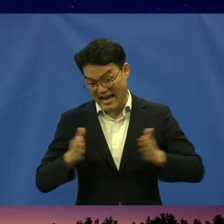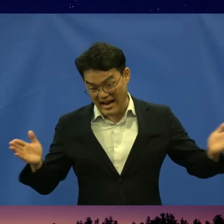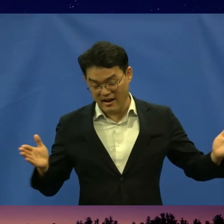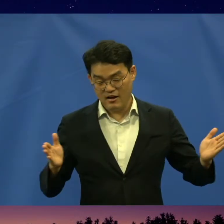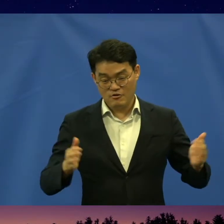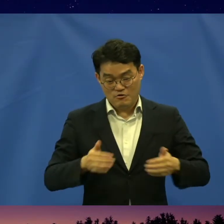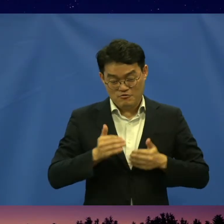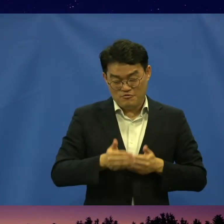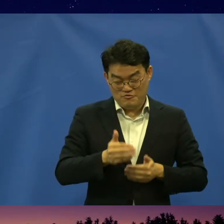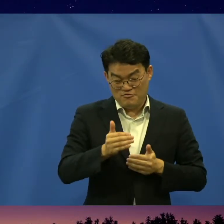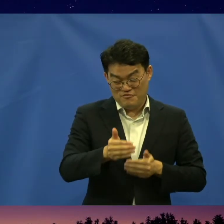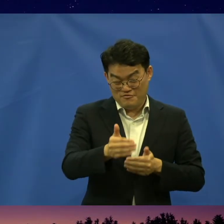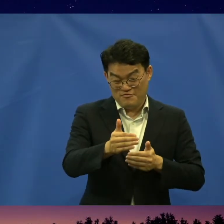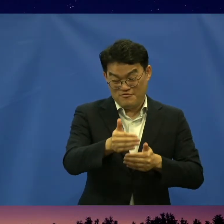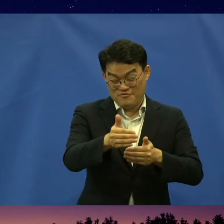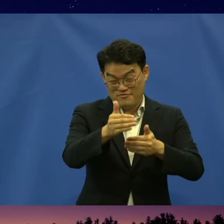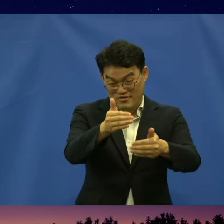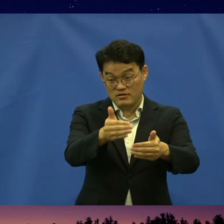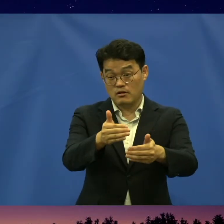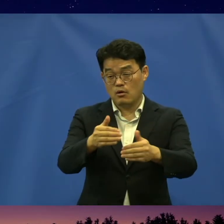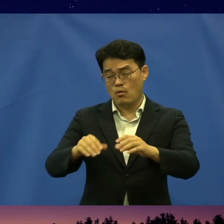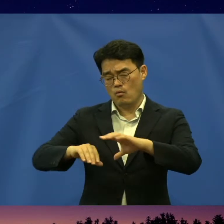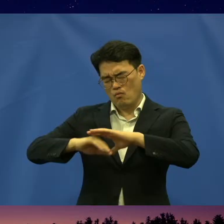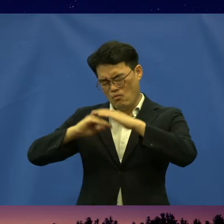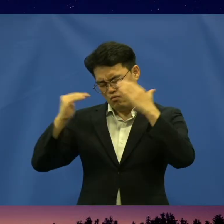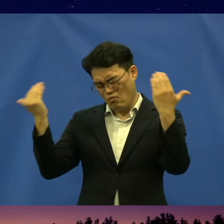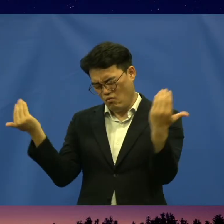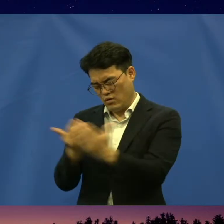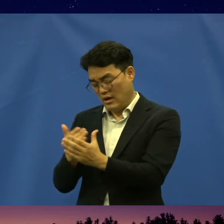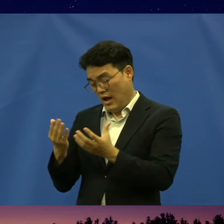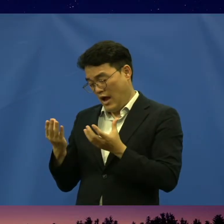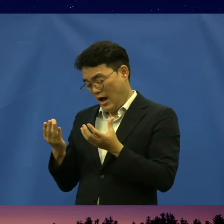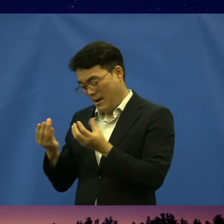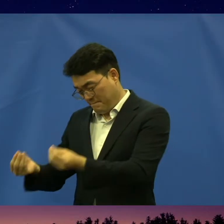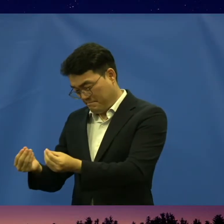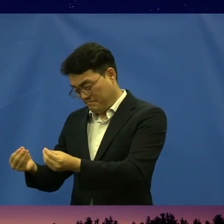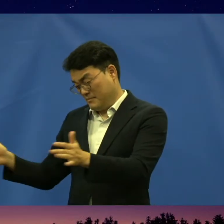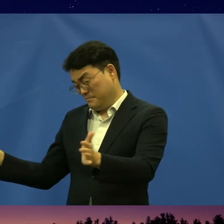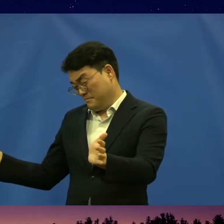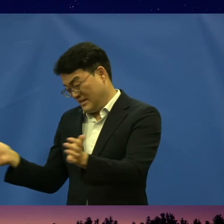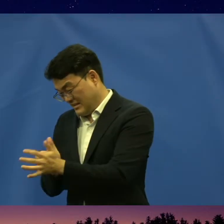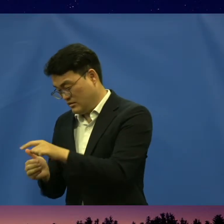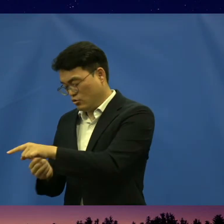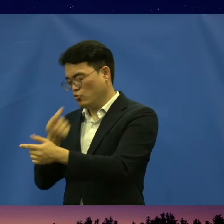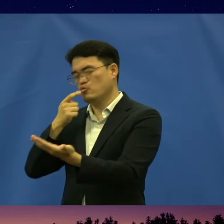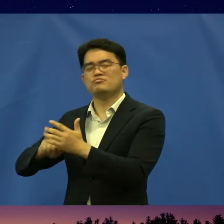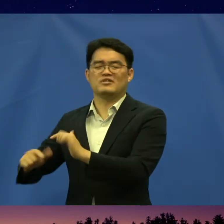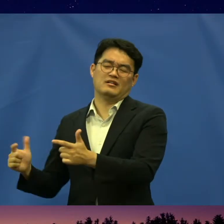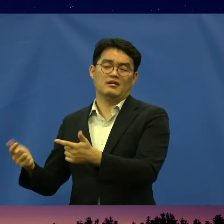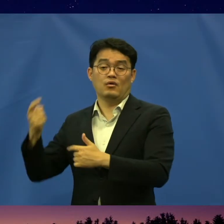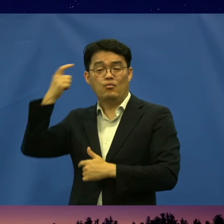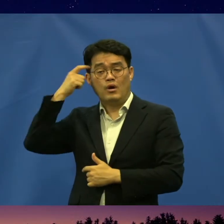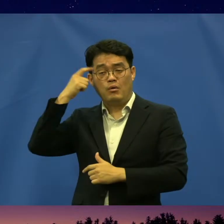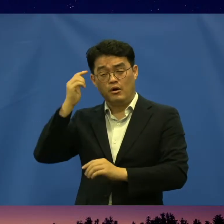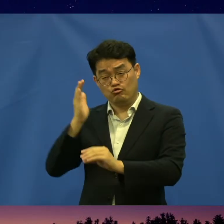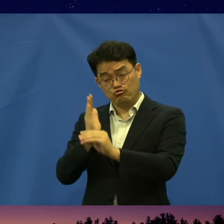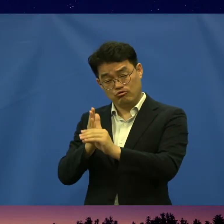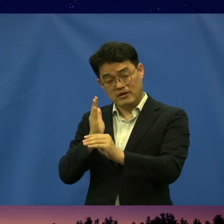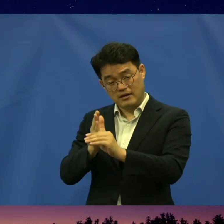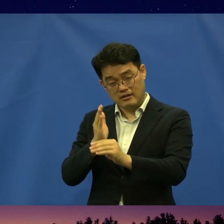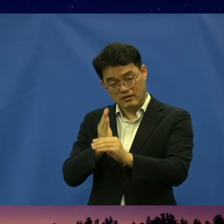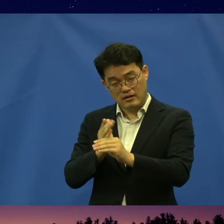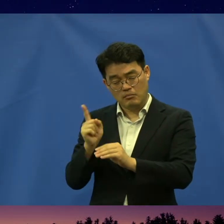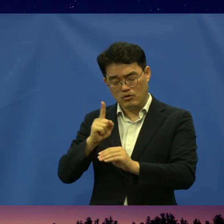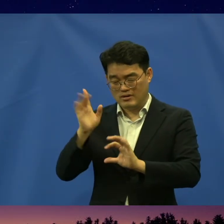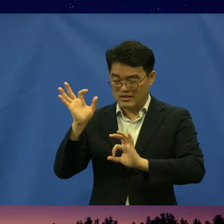게 끝을 맺는 게 쉽지가 않아요. 어떤 미션, 어떤 타스크, 어떤 목표를 향해 갈